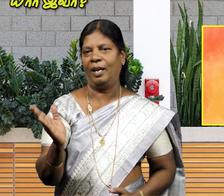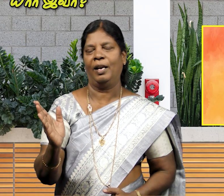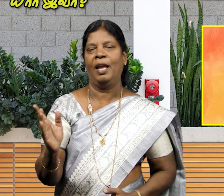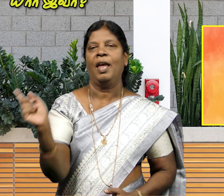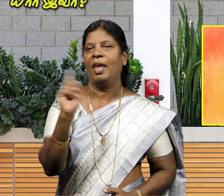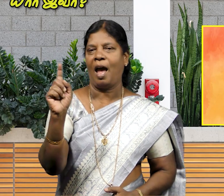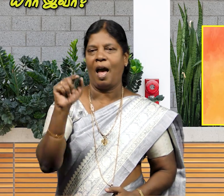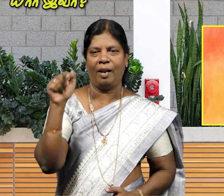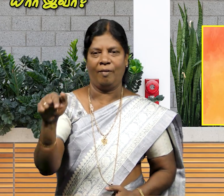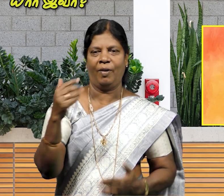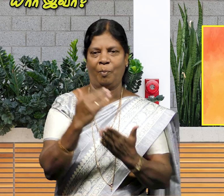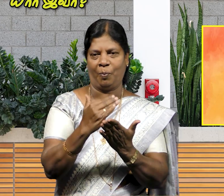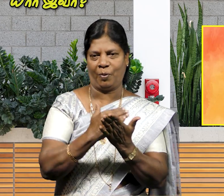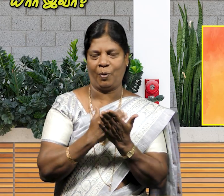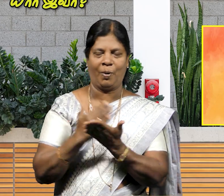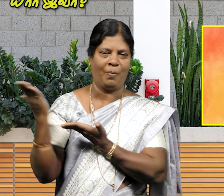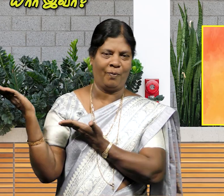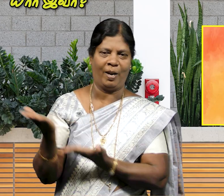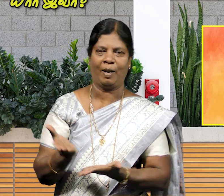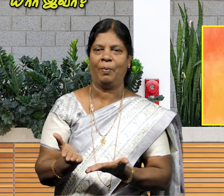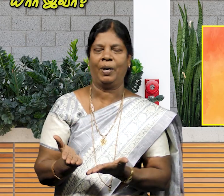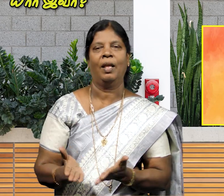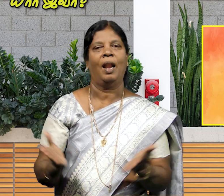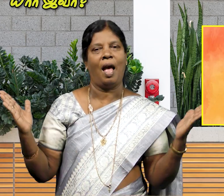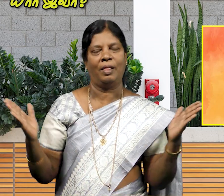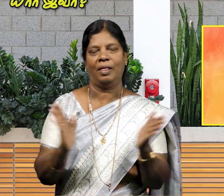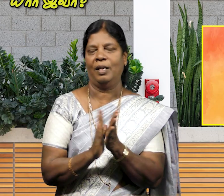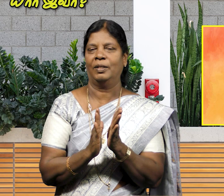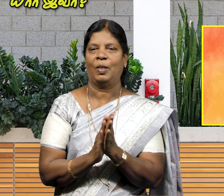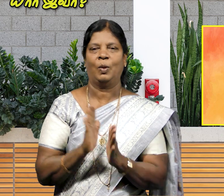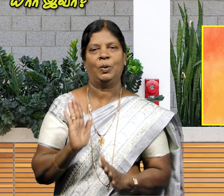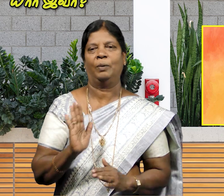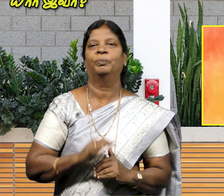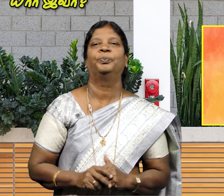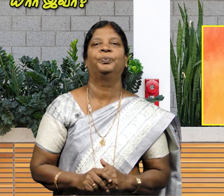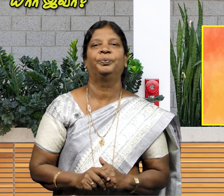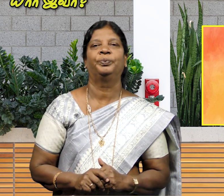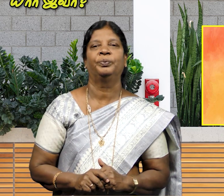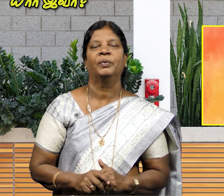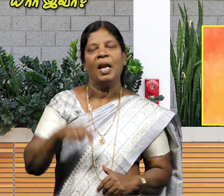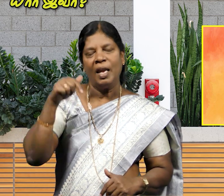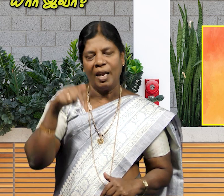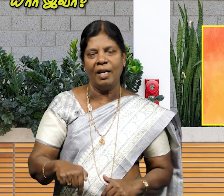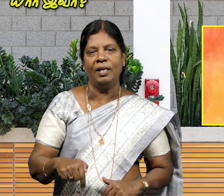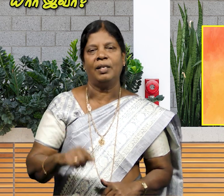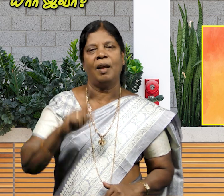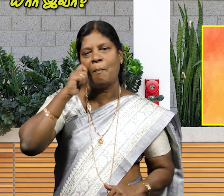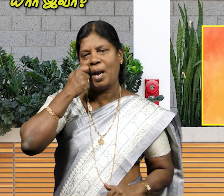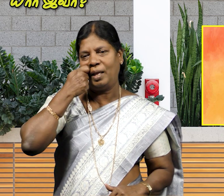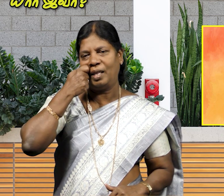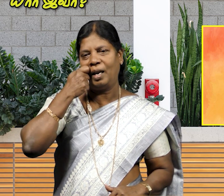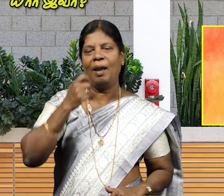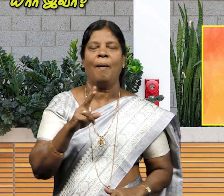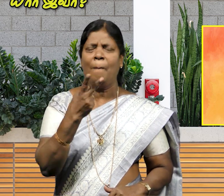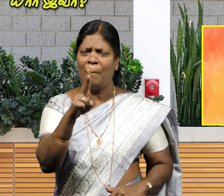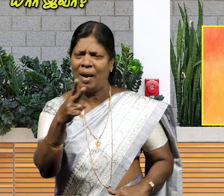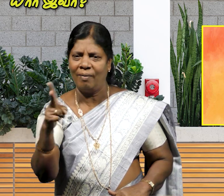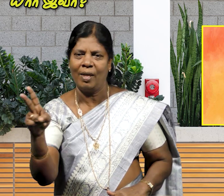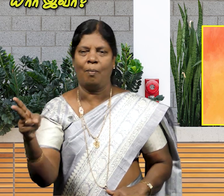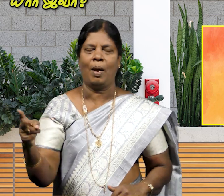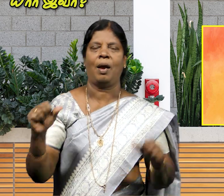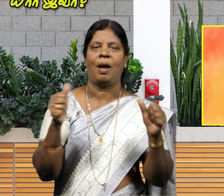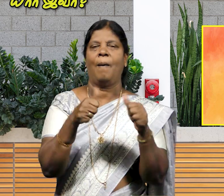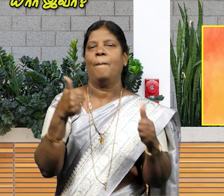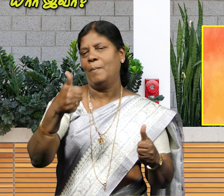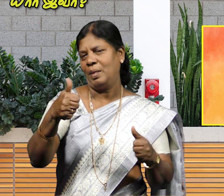அன்பார்ந்த நேயர்களே, யாரிவர் நிகழ்ச்சிக்கு உங்களை வரவேற்பதில் மிக்க மகிழ்ச்சி அடைகிறேன். இன்று மனிதனை